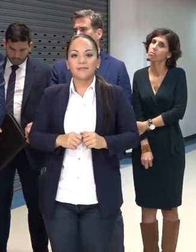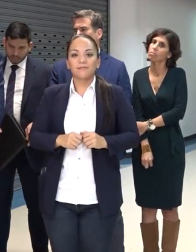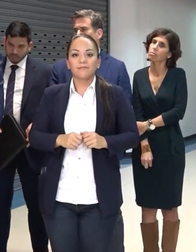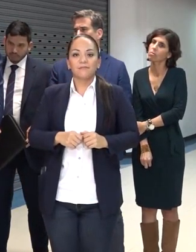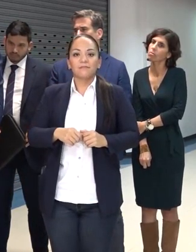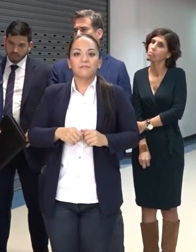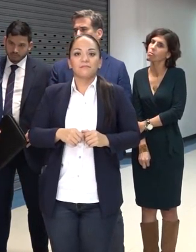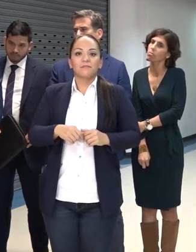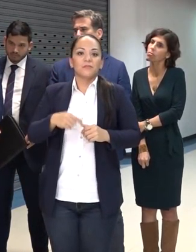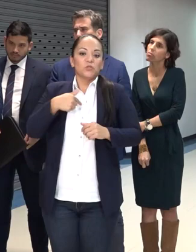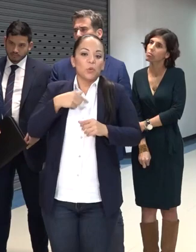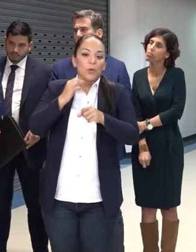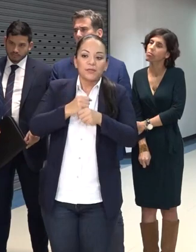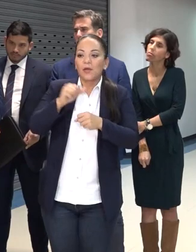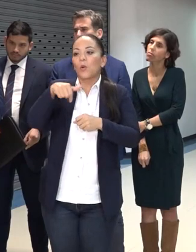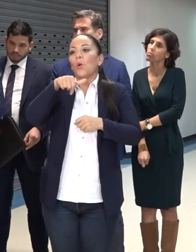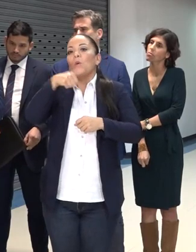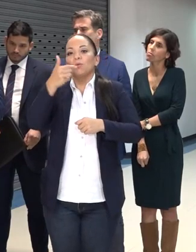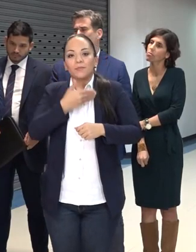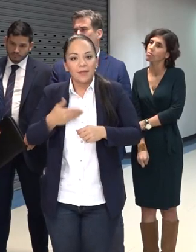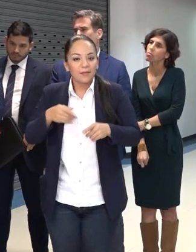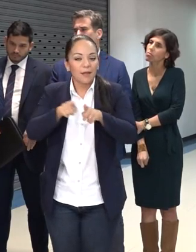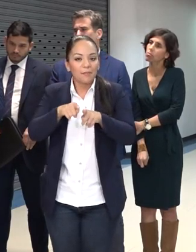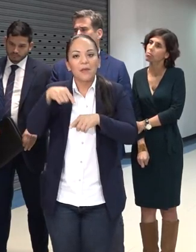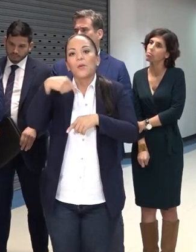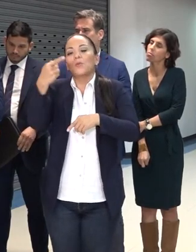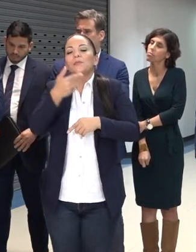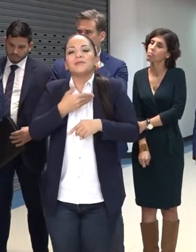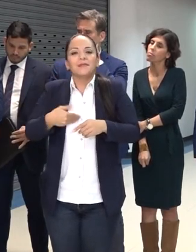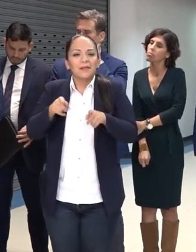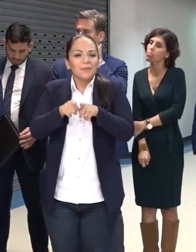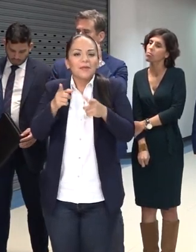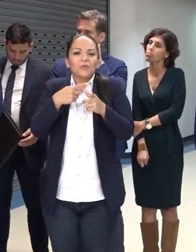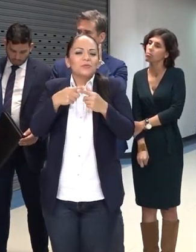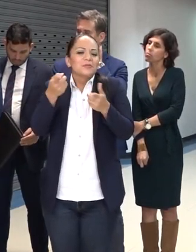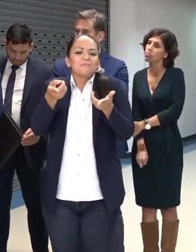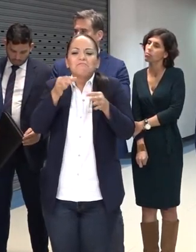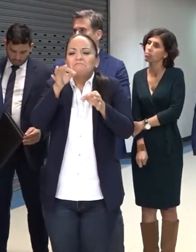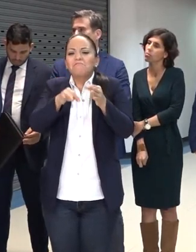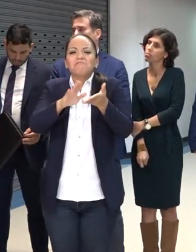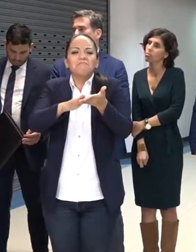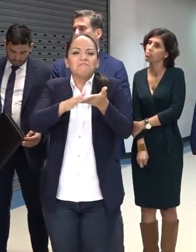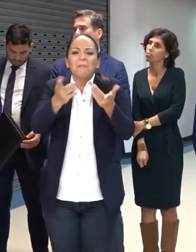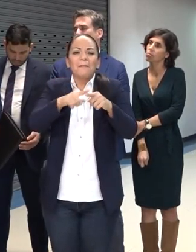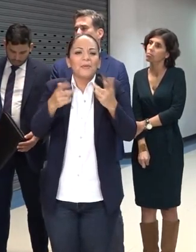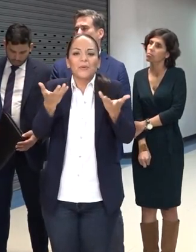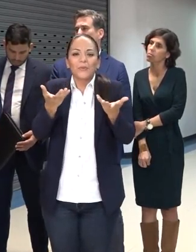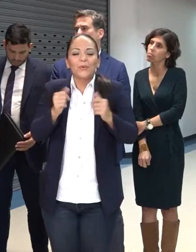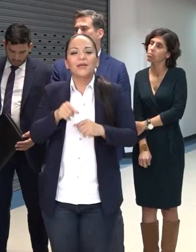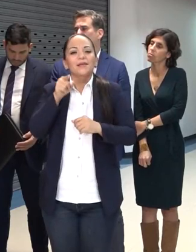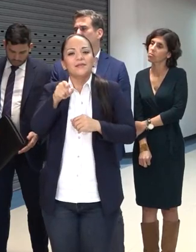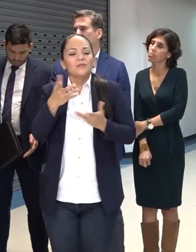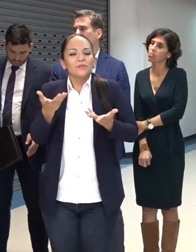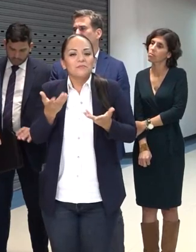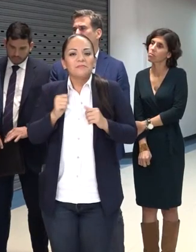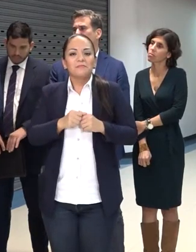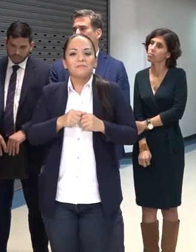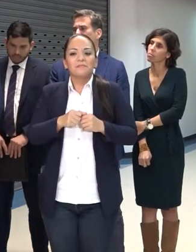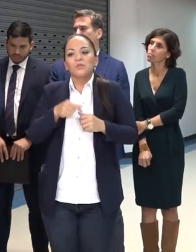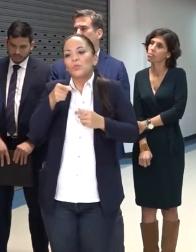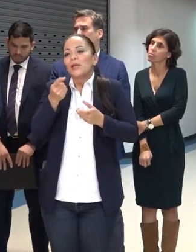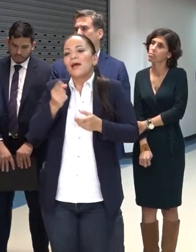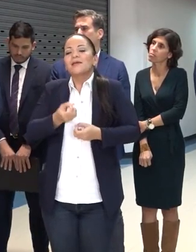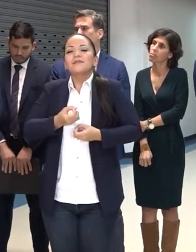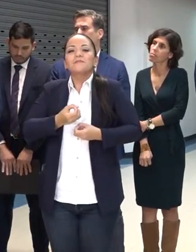presidente que sigue. Entonces es un tema absolutamente cosmético. Es una